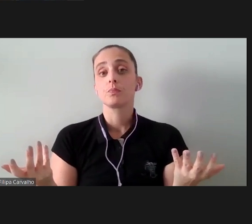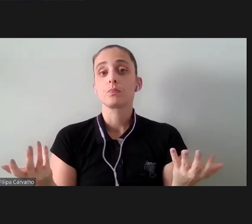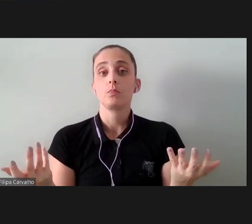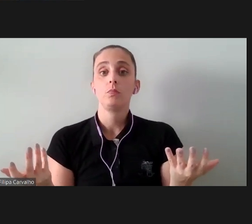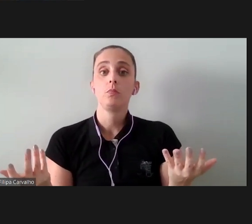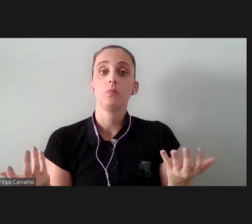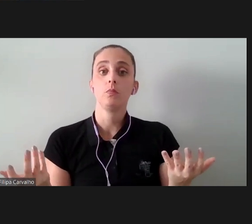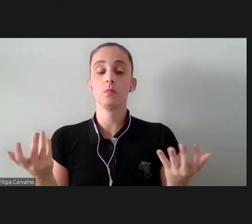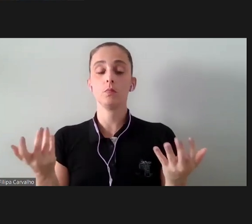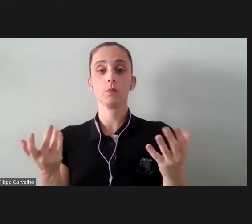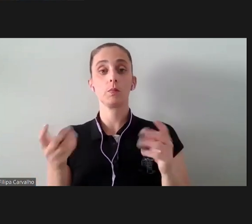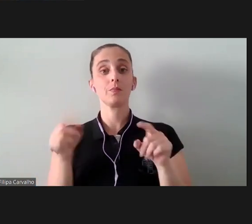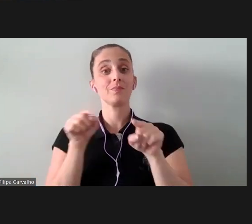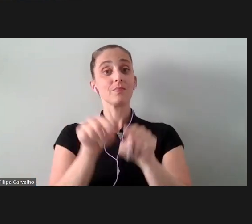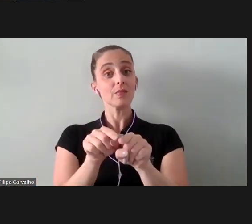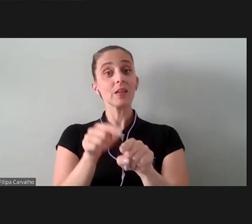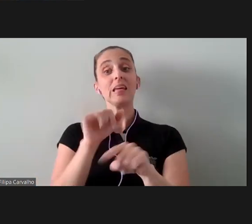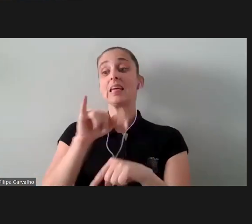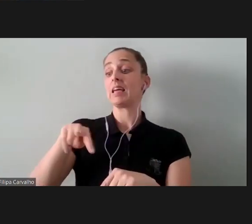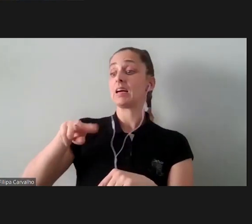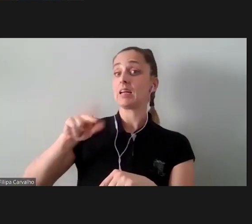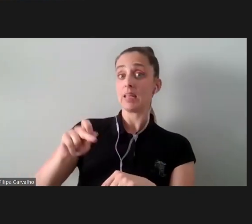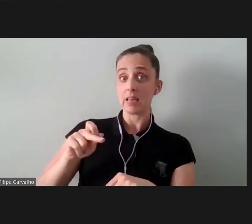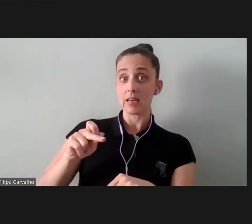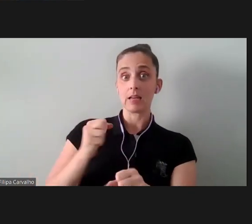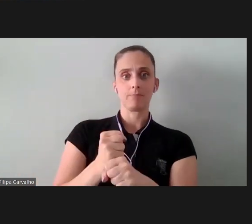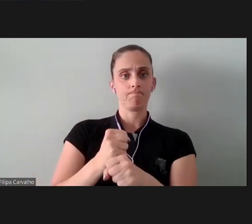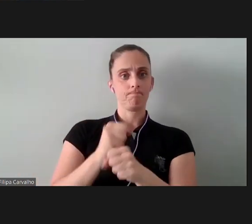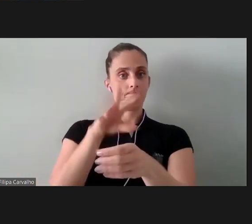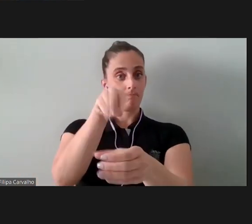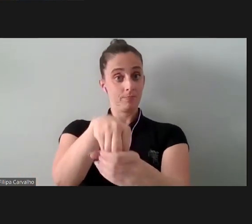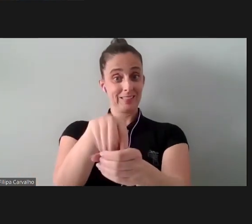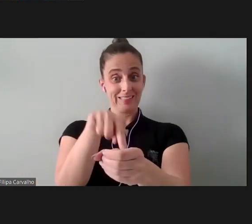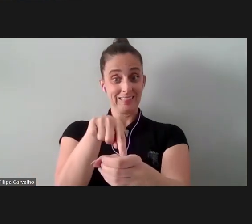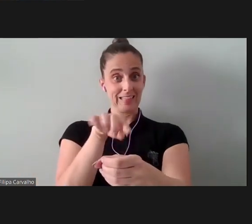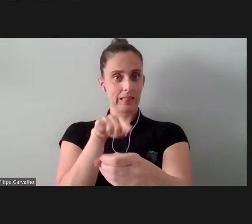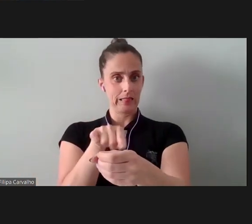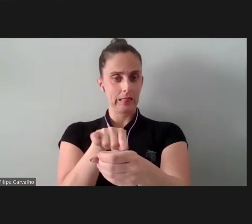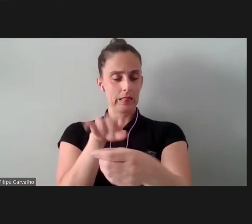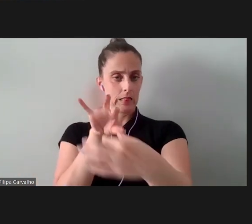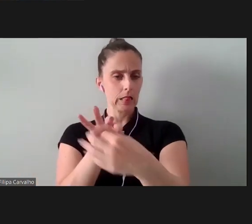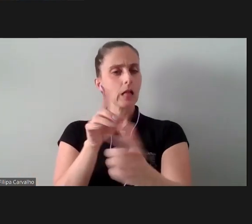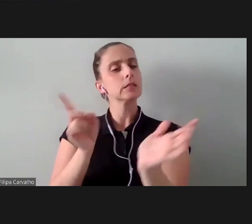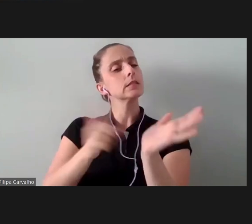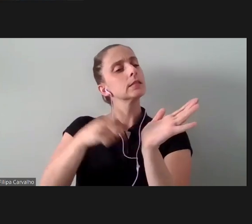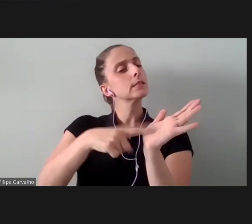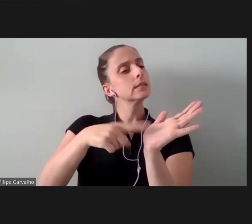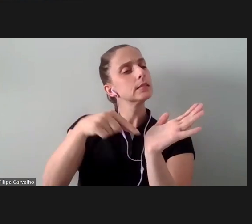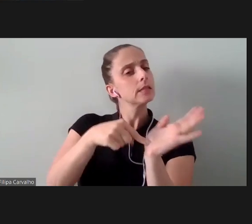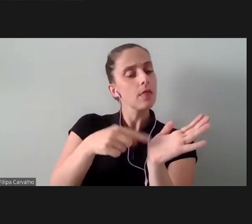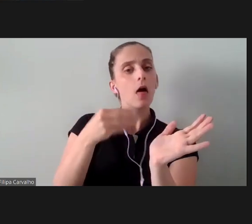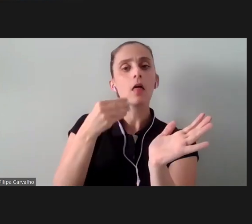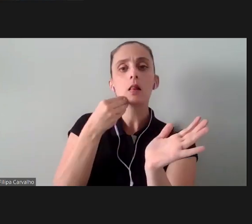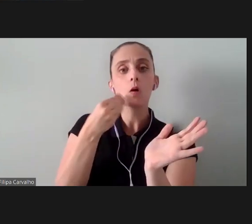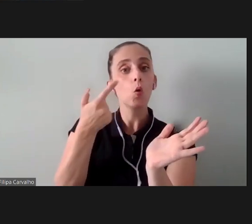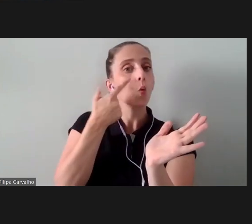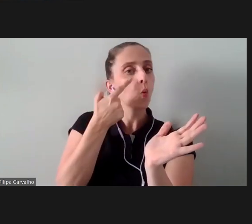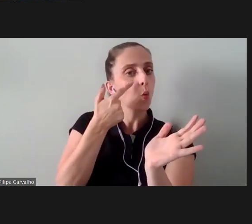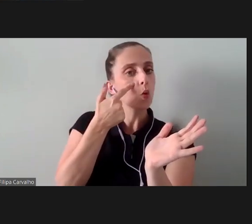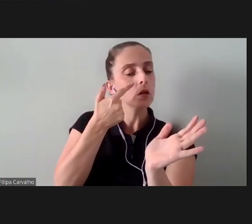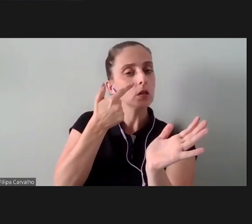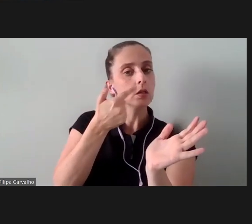o enquadramento da intervenção do INA coloca-se precisamente aqui, ou seja, na necessidade da centralidade do